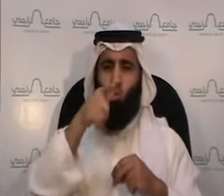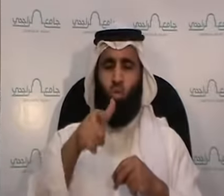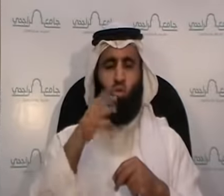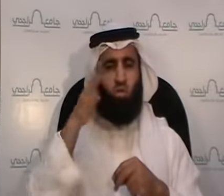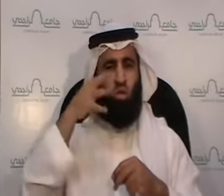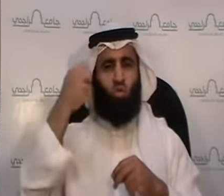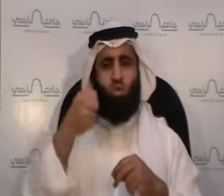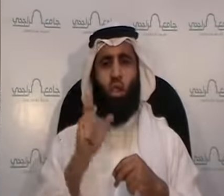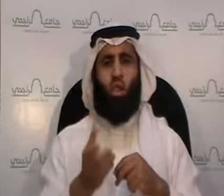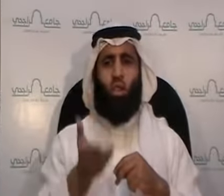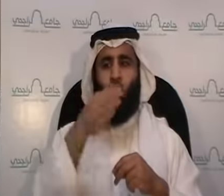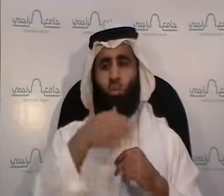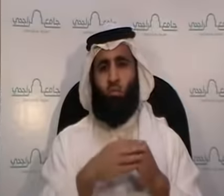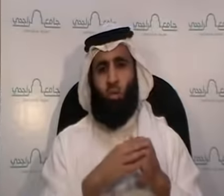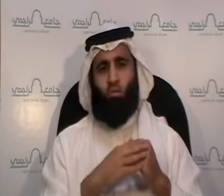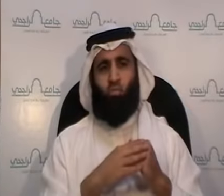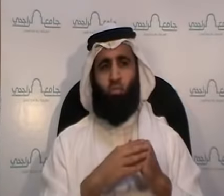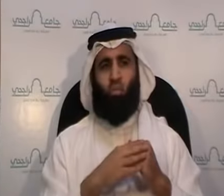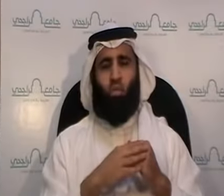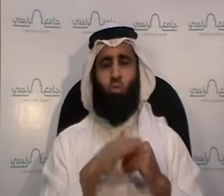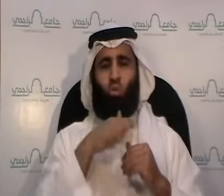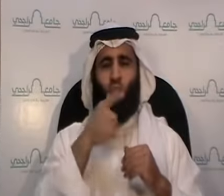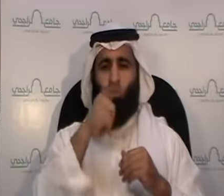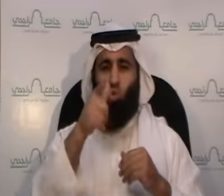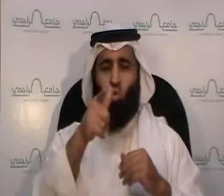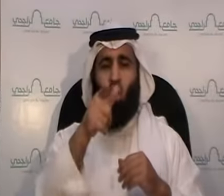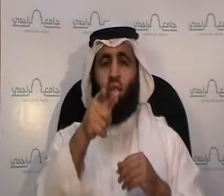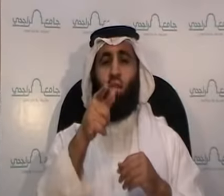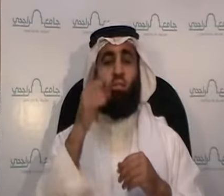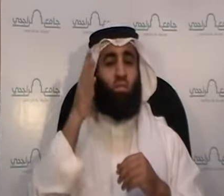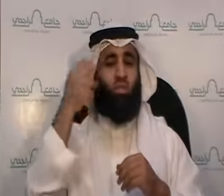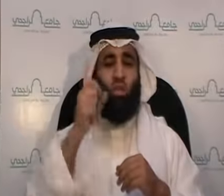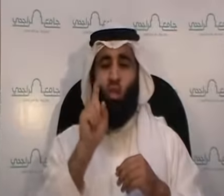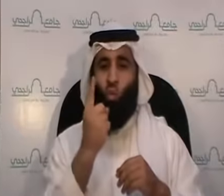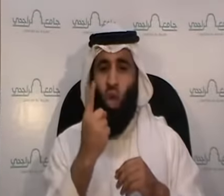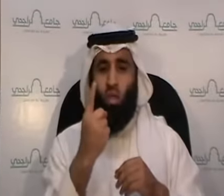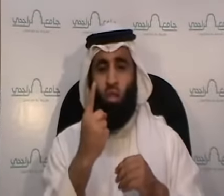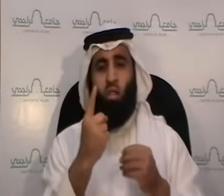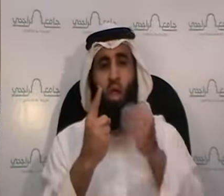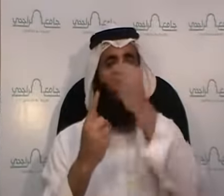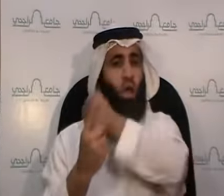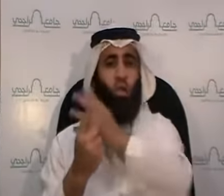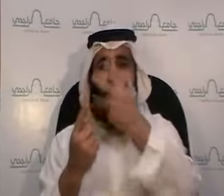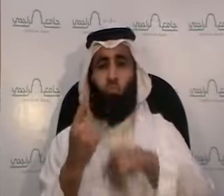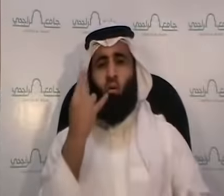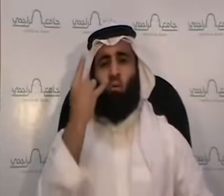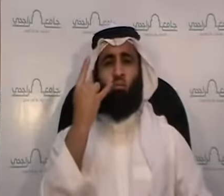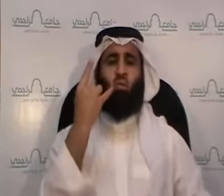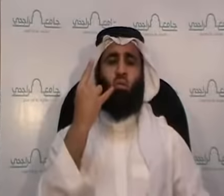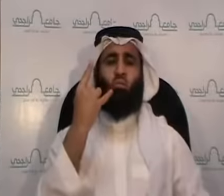الله عليه وسلم من صلى علي صلاة صلى الله عليه بها عشرا. اللهم صل وسلم وزد وبارك على عبدك